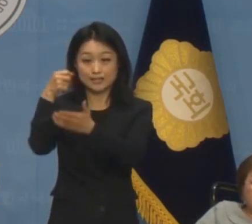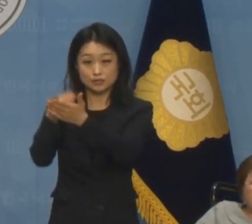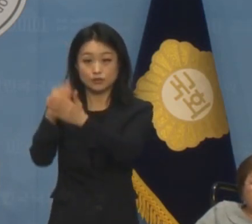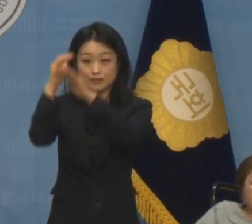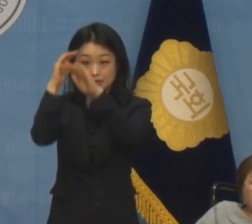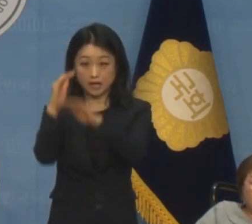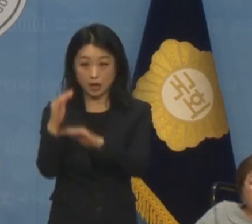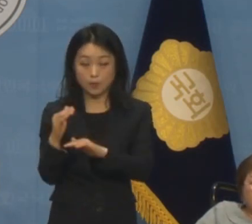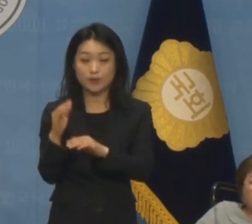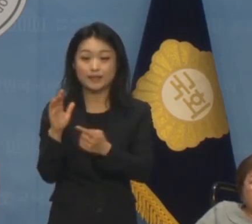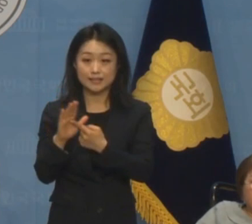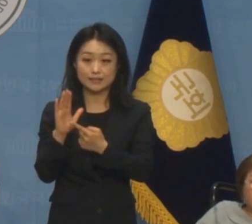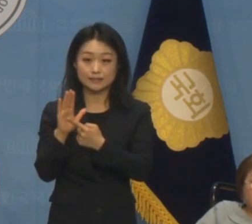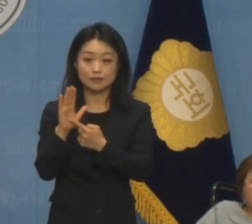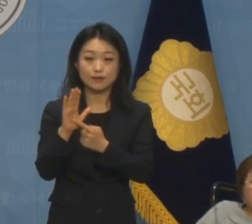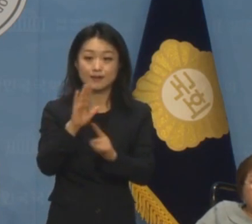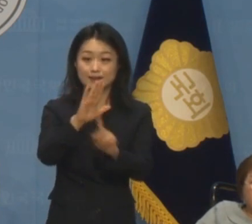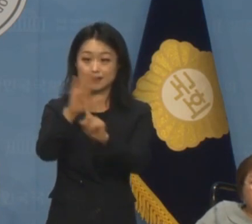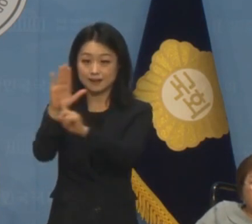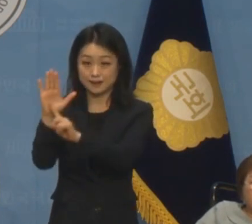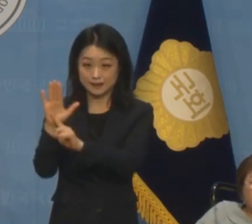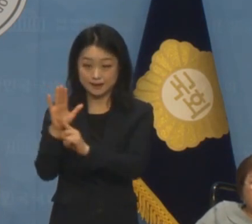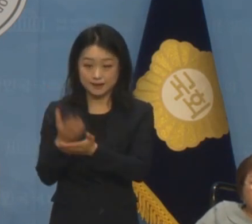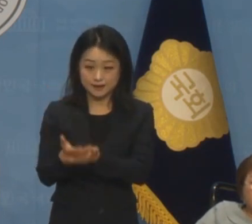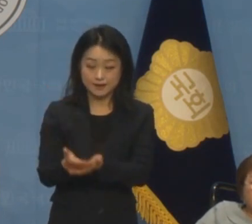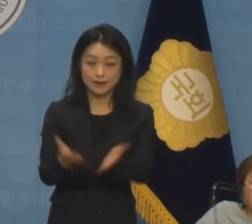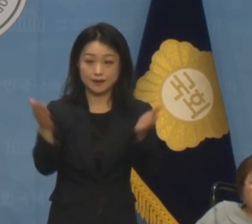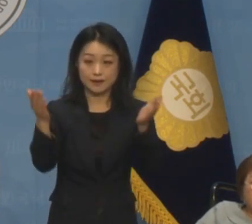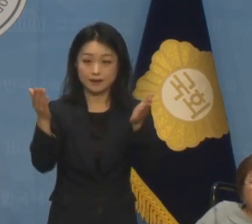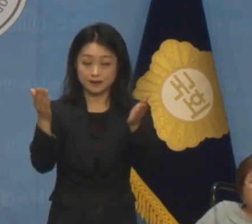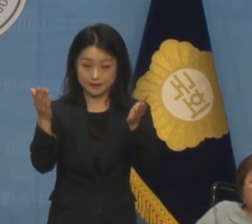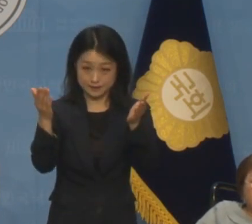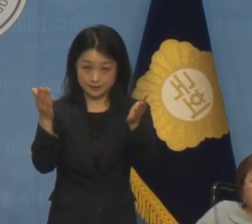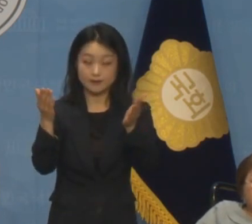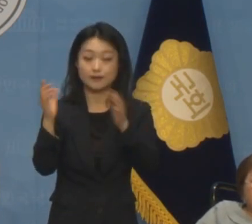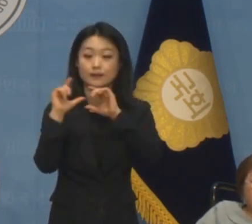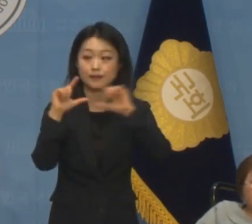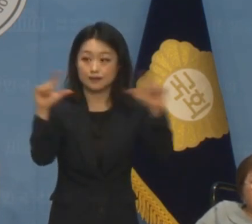성명을 광범위하게 배포할 것을 요청한다.